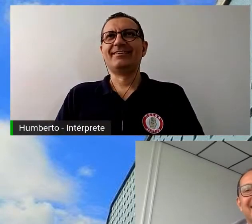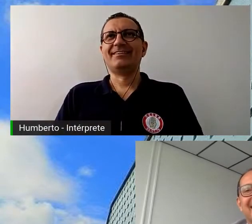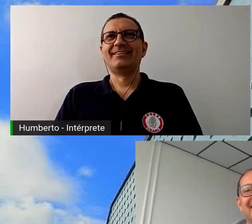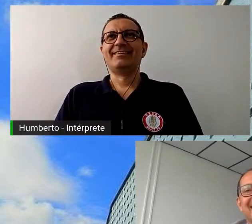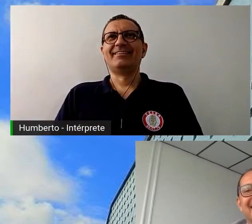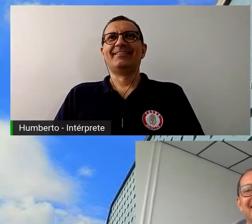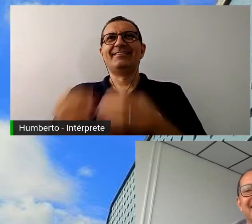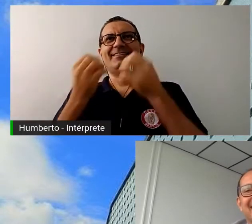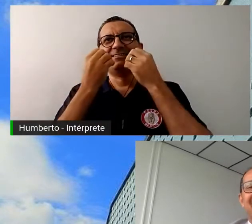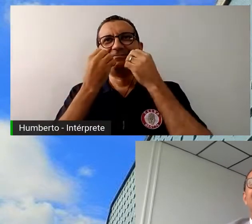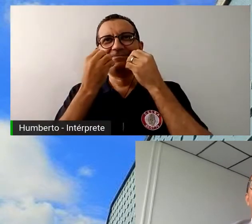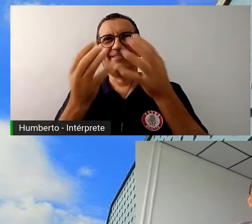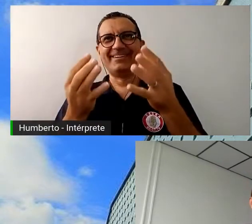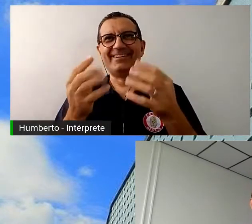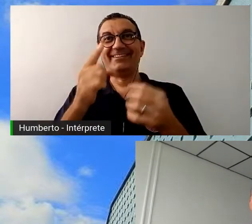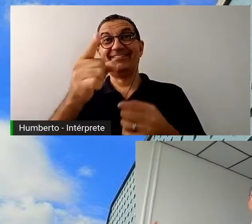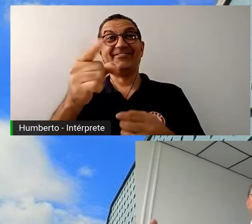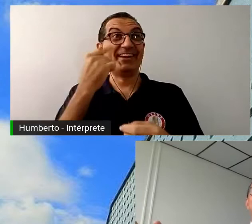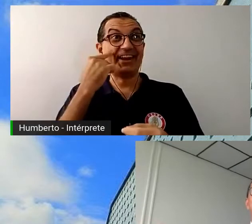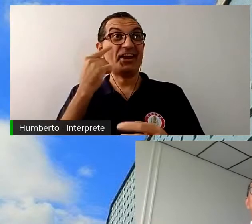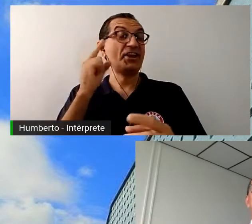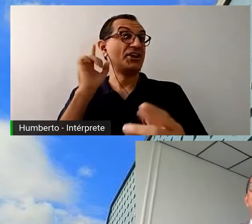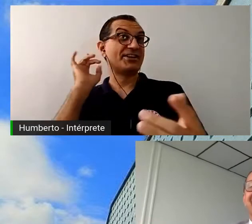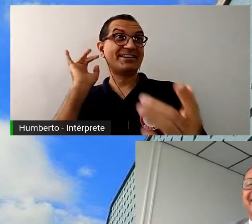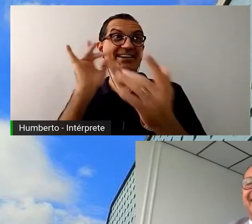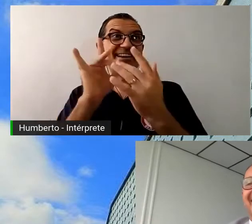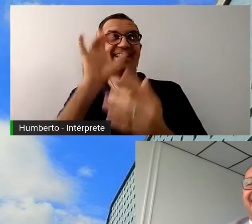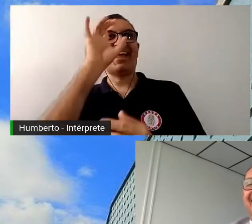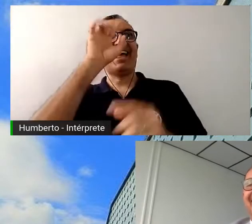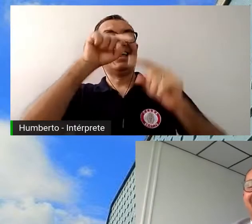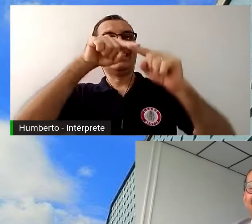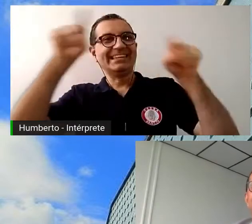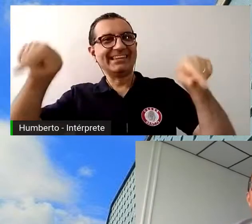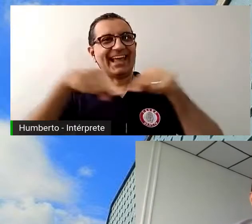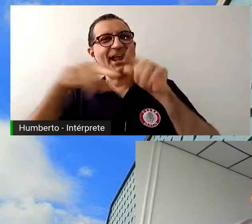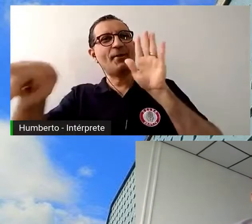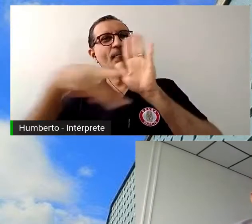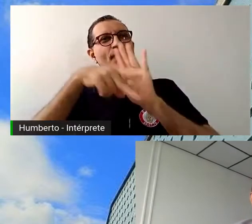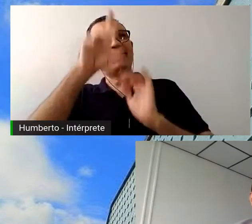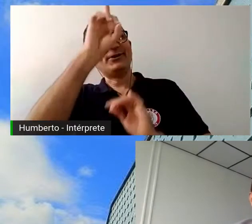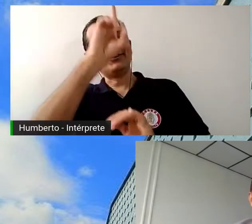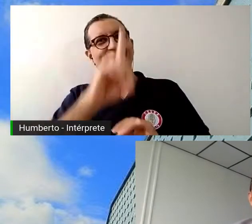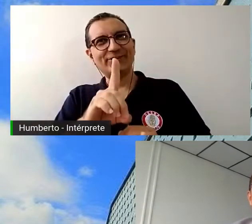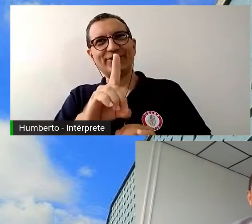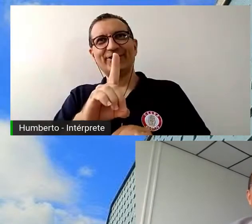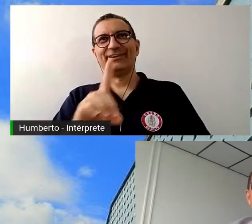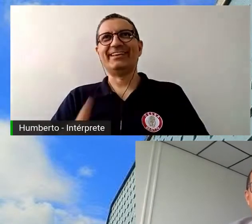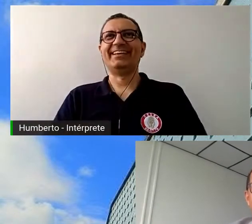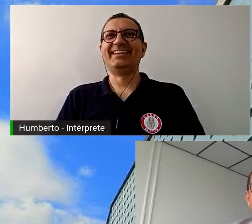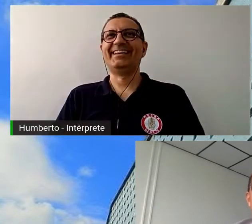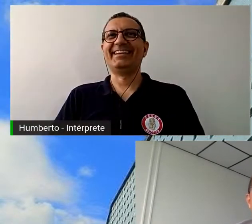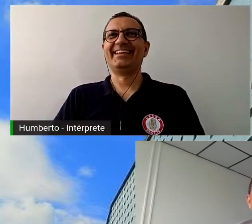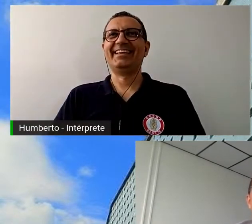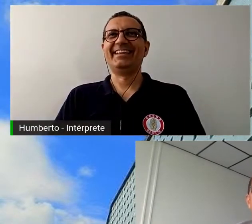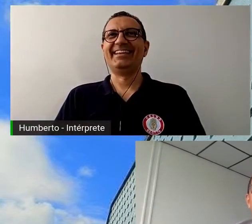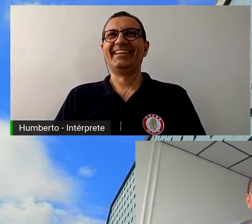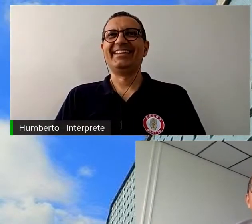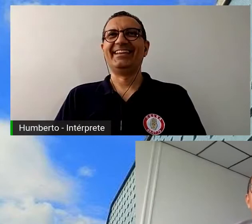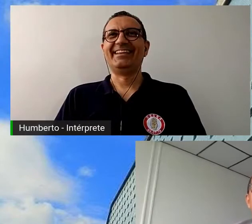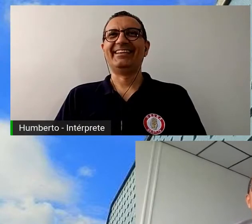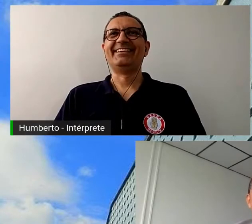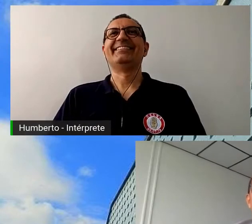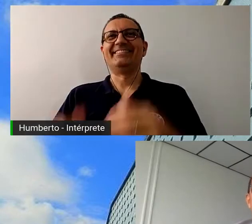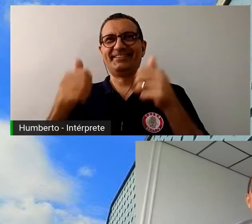da sala do diretor. Ótimo isso. Para nós parece que é um alento. Tem aí. Tá